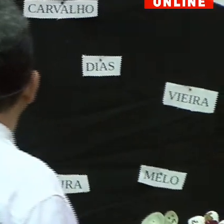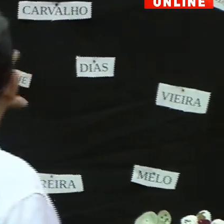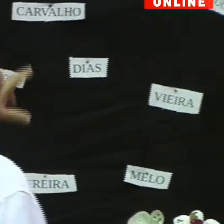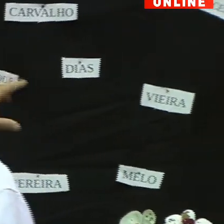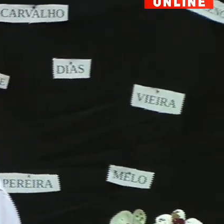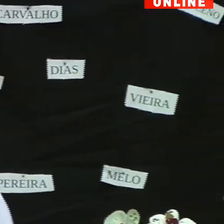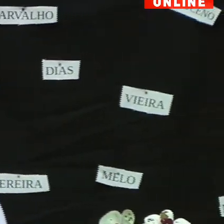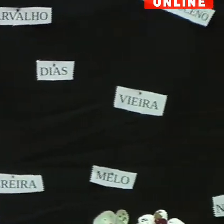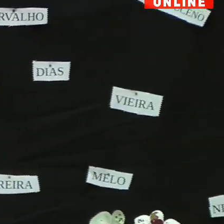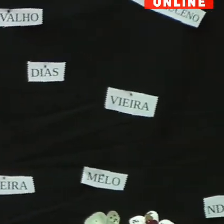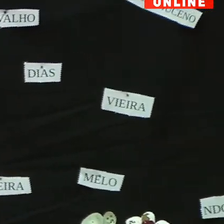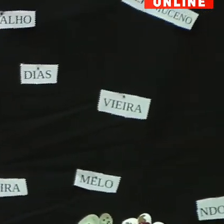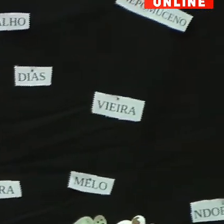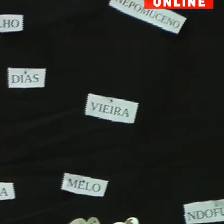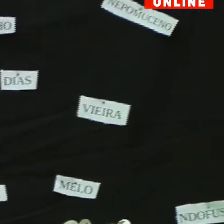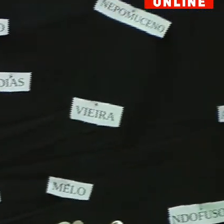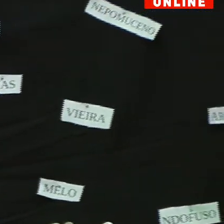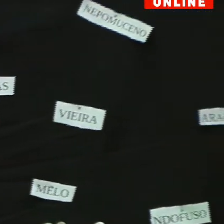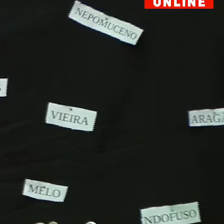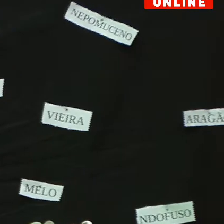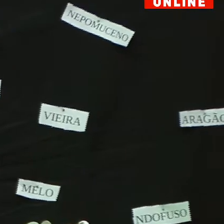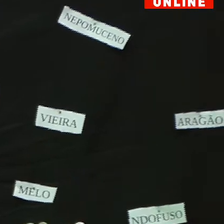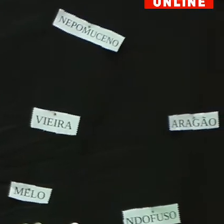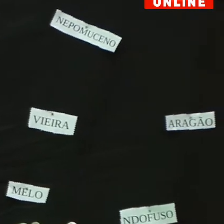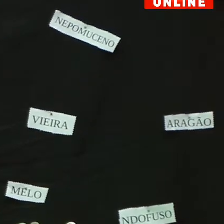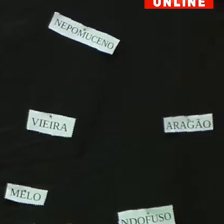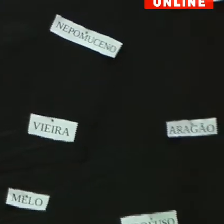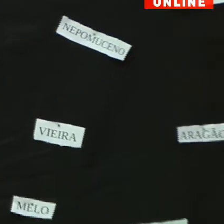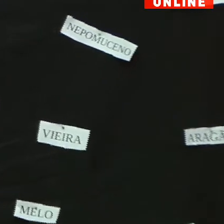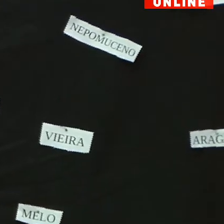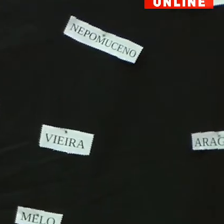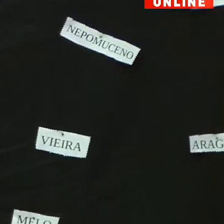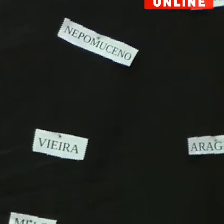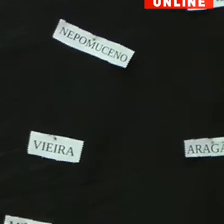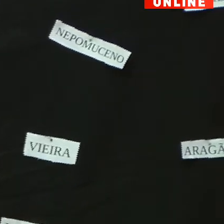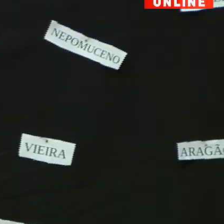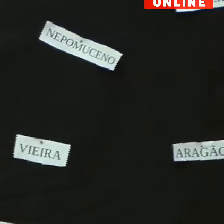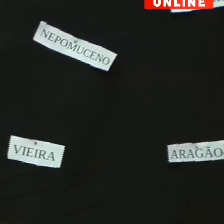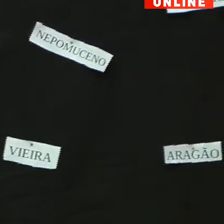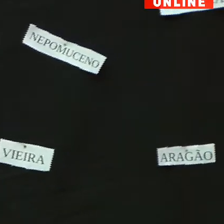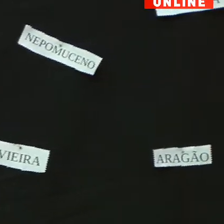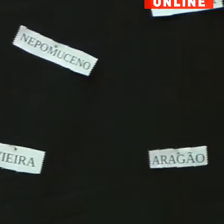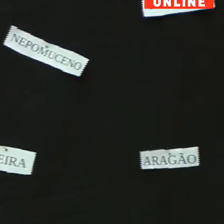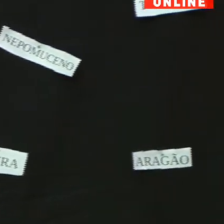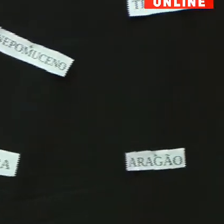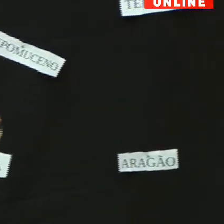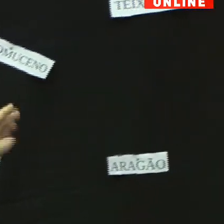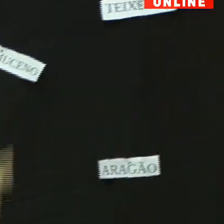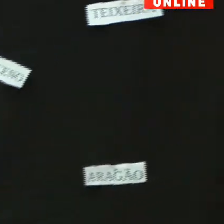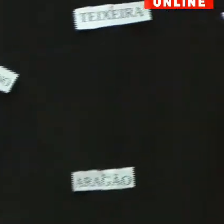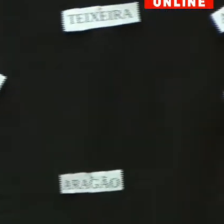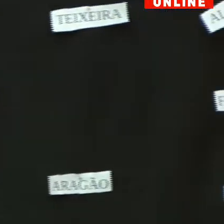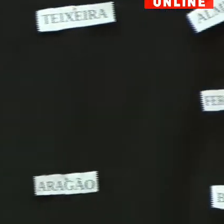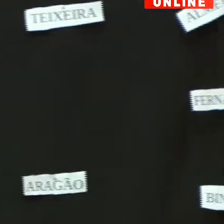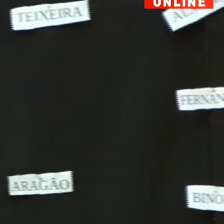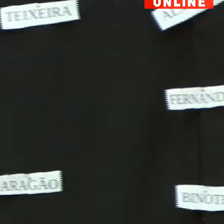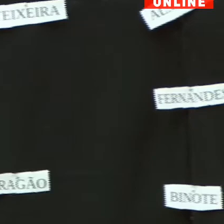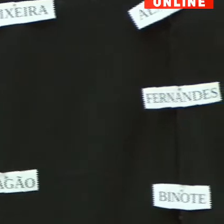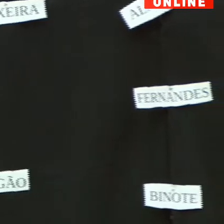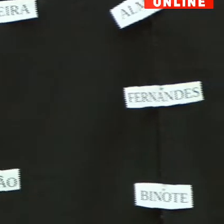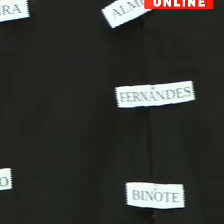Jordão, Lima, Santos, Silva, Carvalho, e vai por aí: Teixeira,